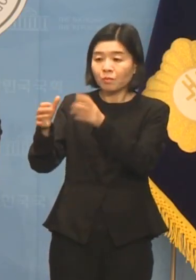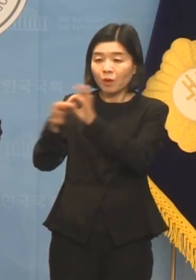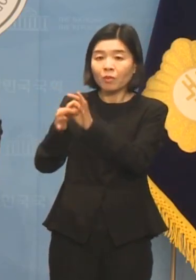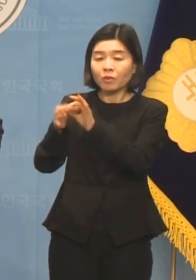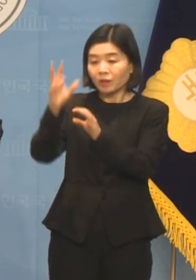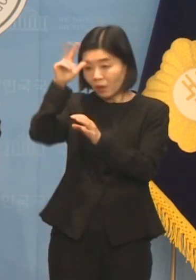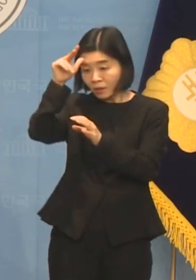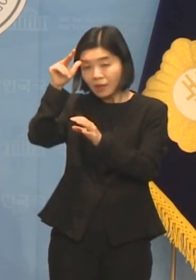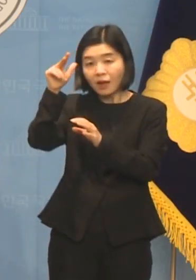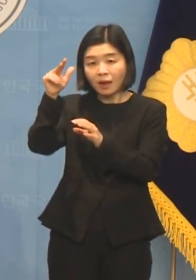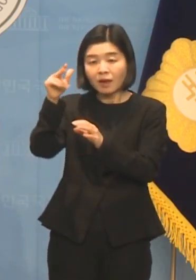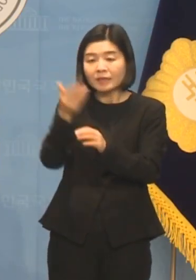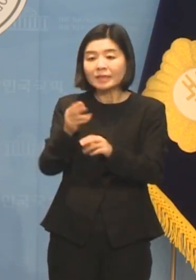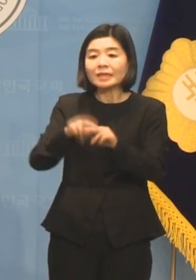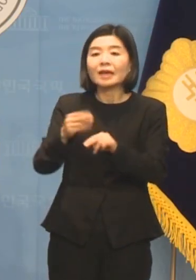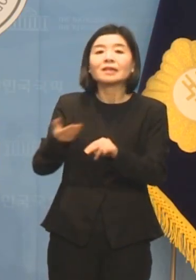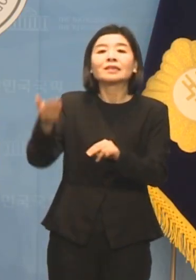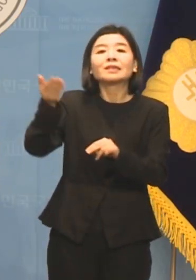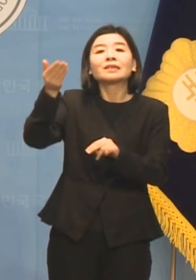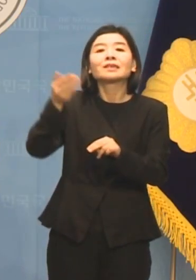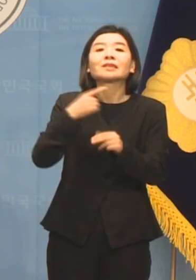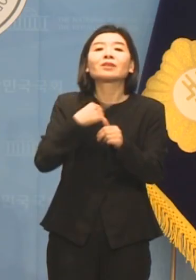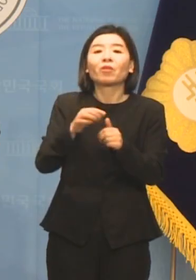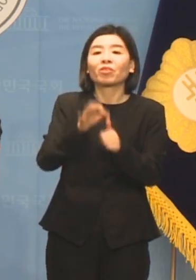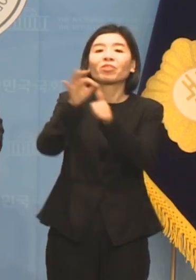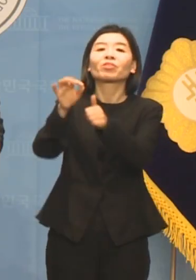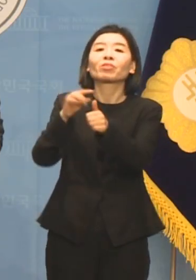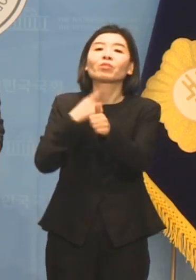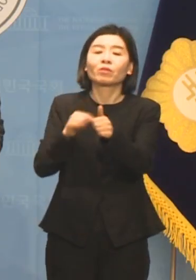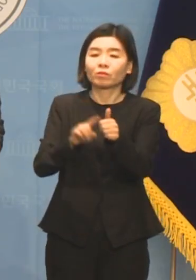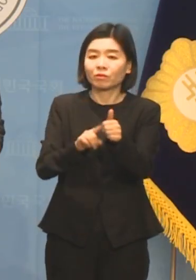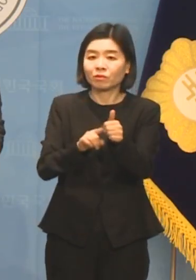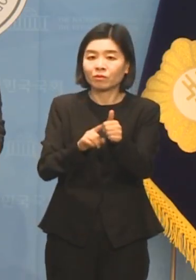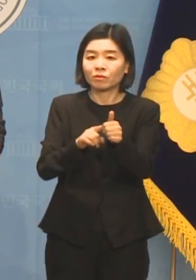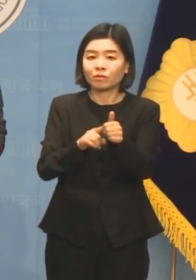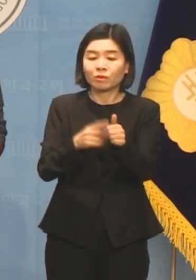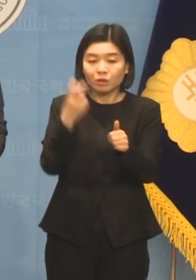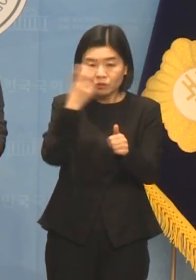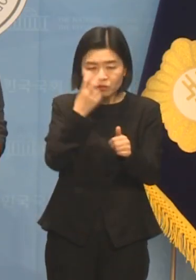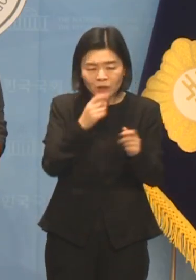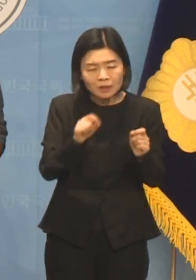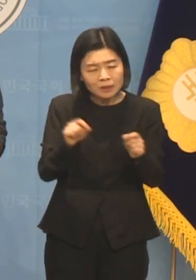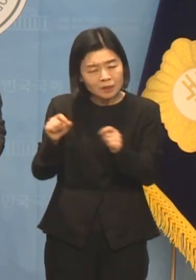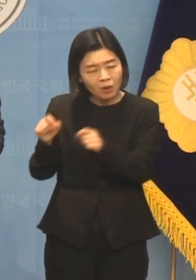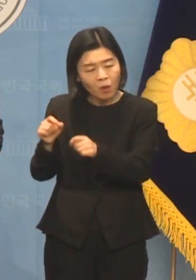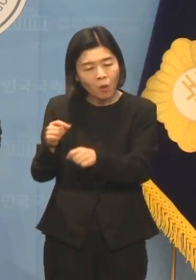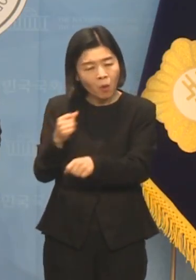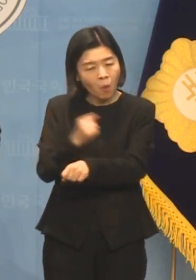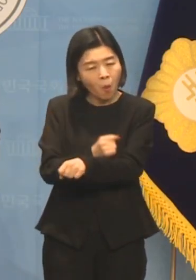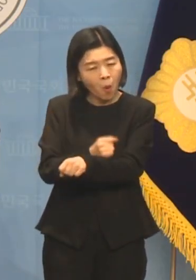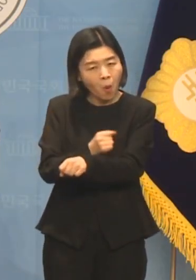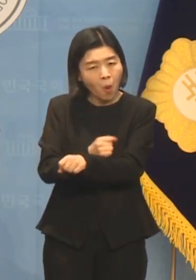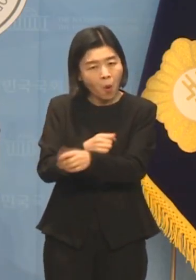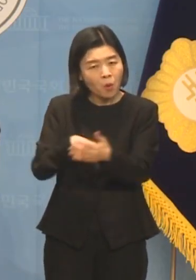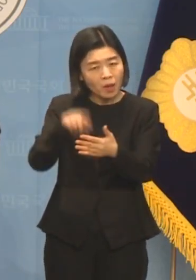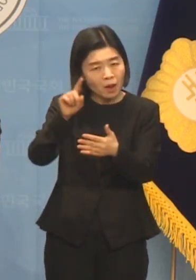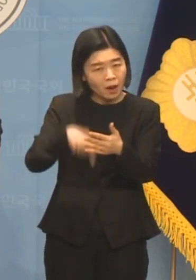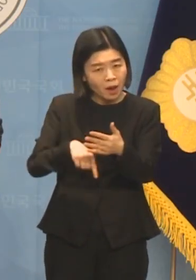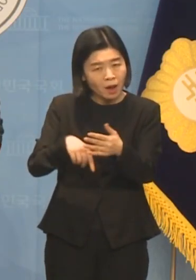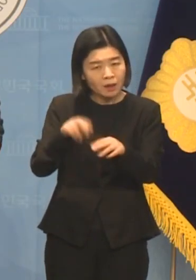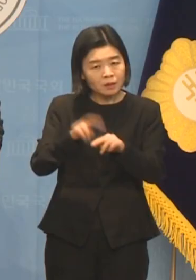때 총경으로 승진까지 했습니다. 수사를 지연시킨 공로에 대한 대가라도 받은